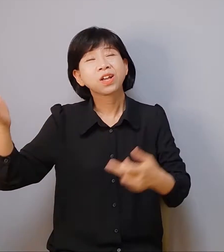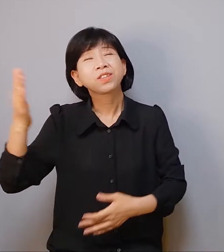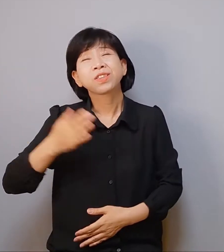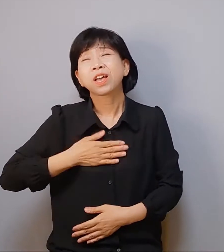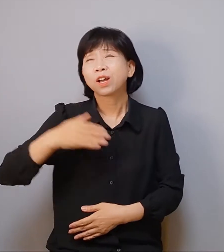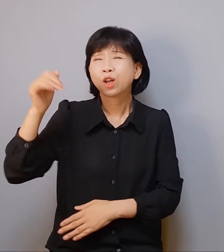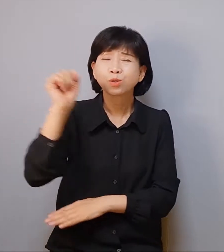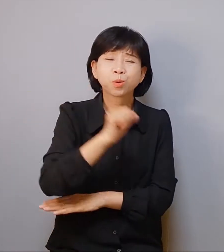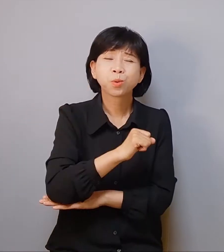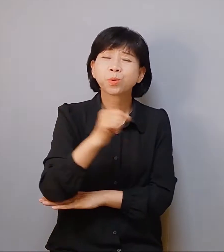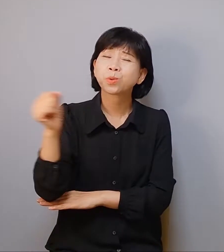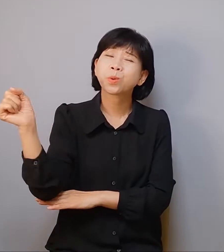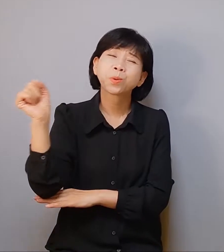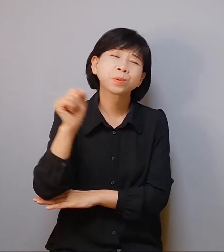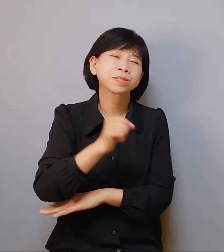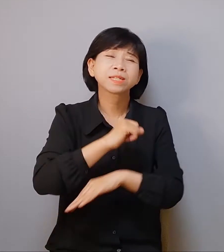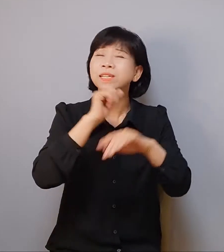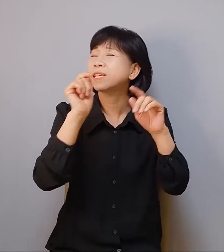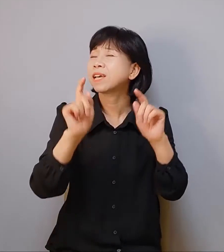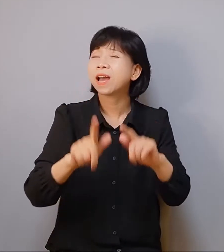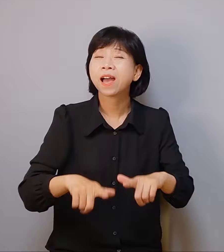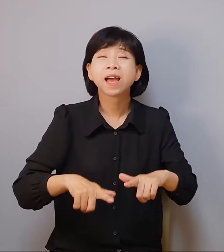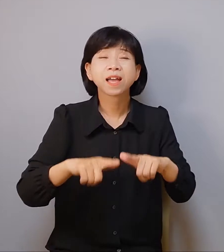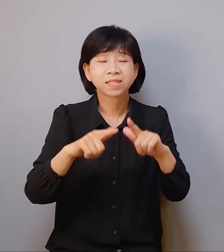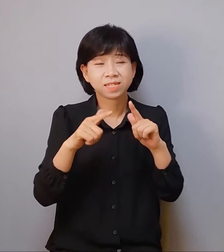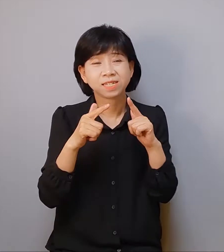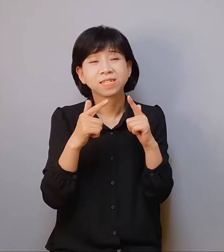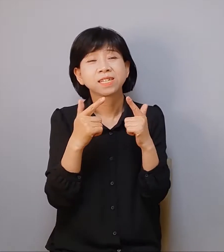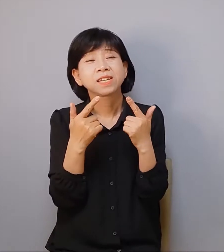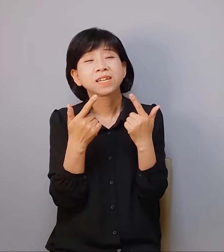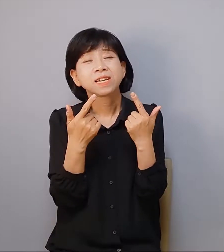산석, 내가 요동치